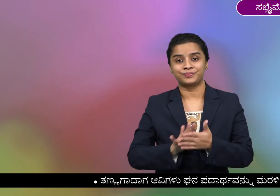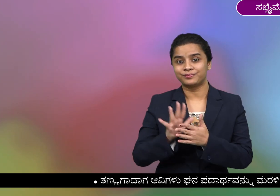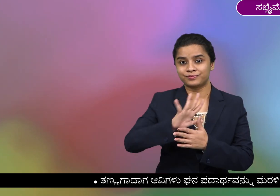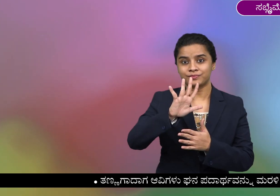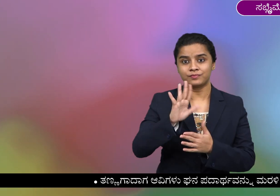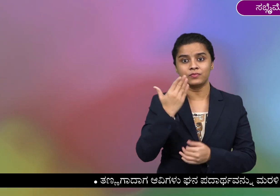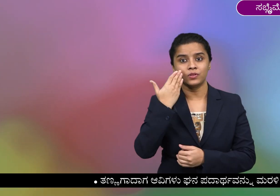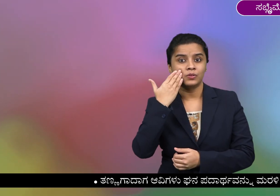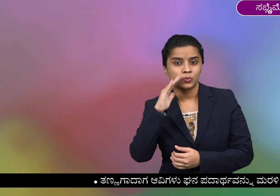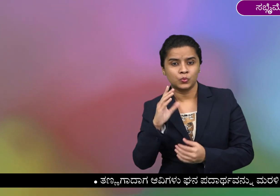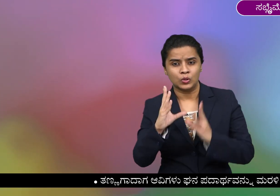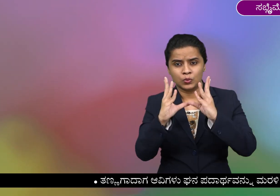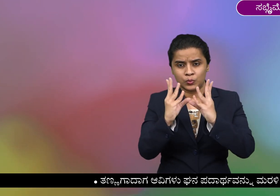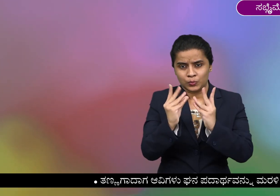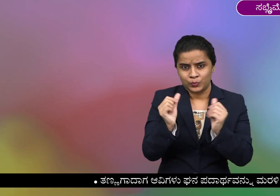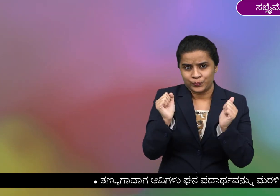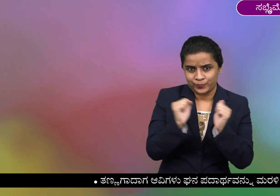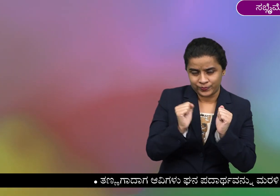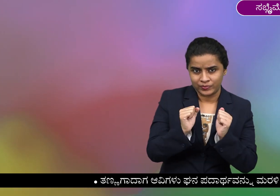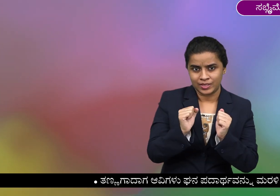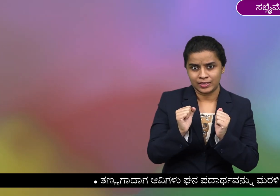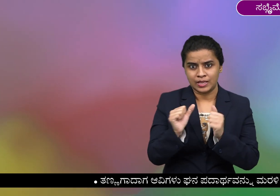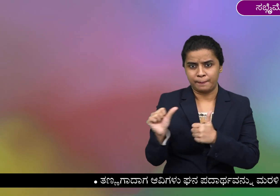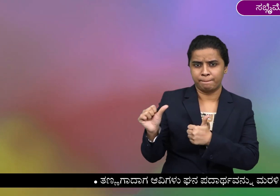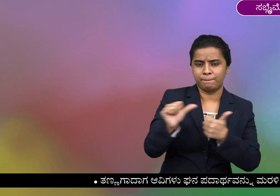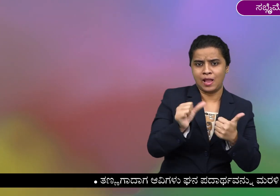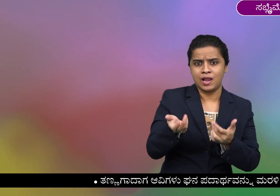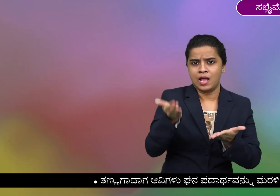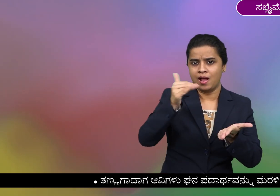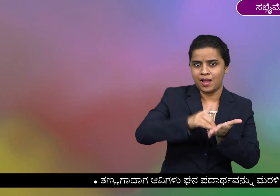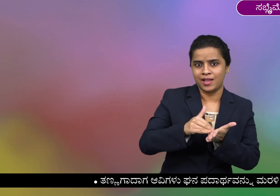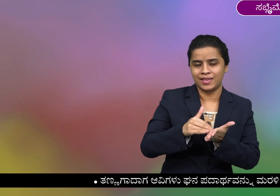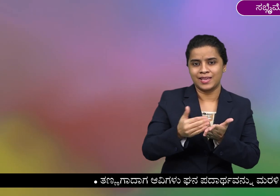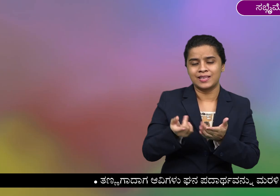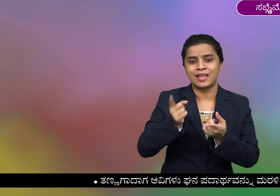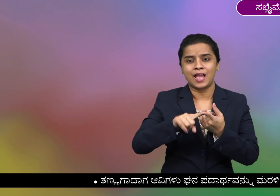ತಣ್ಣಗಾದಾಗ ಆವಿಗಳು ಘನ ಪದಾರ್ಥಗಳನ್ನು ಮರಳಿ ನೀಡುತ್ತವೆ.